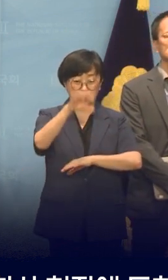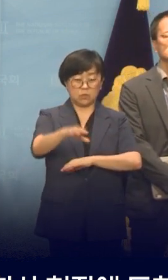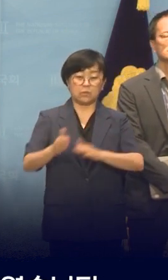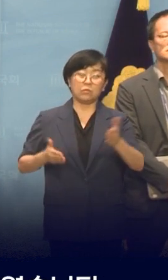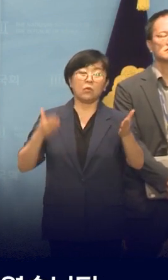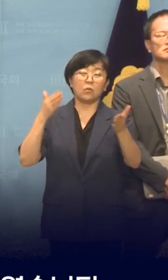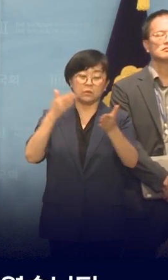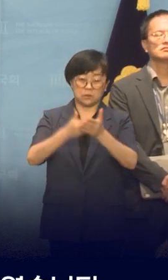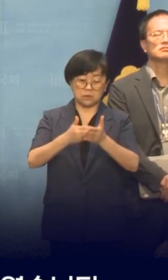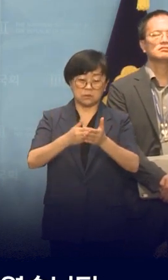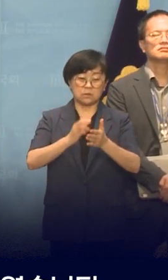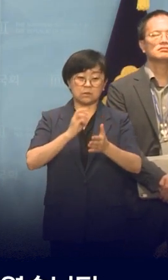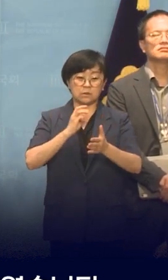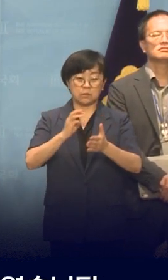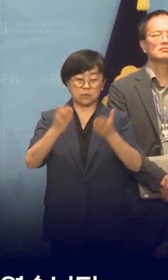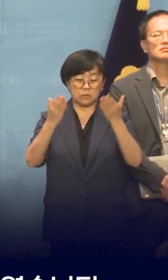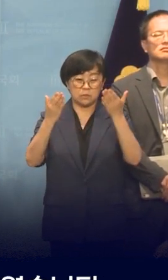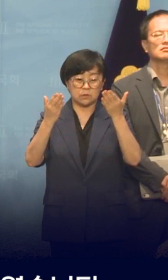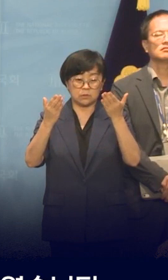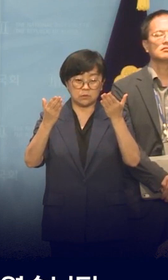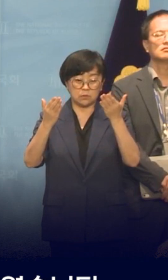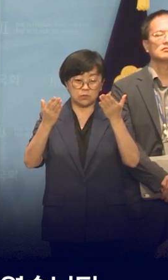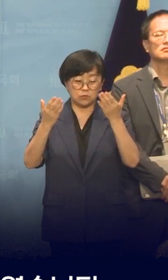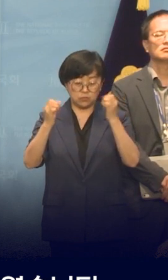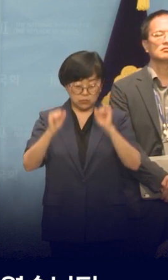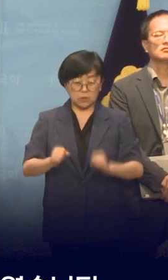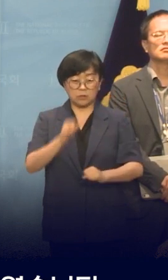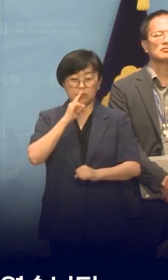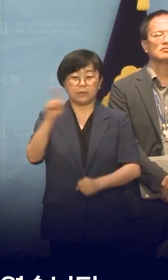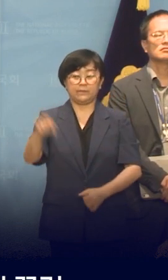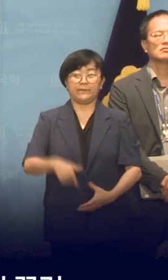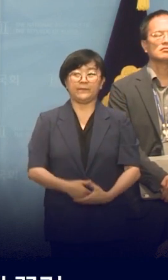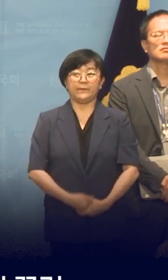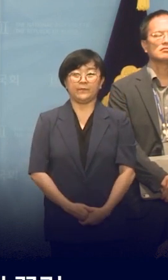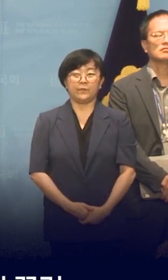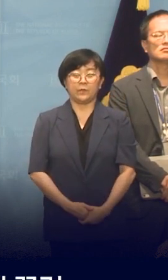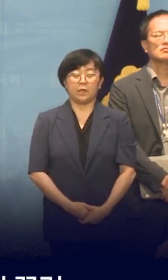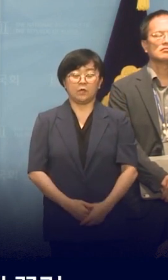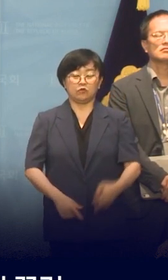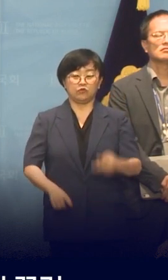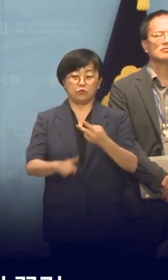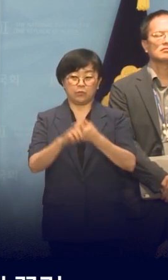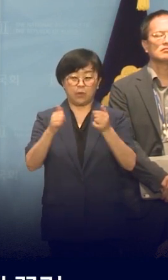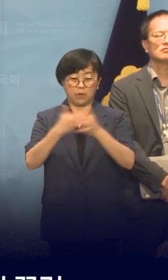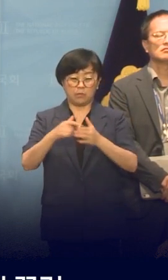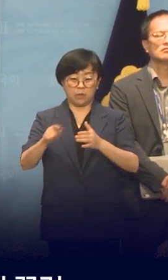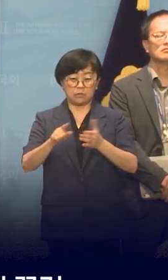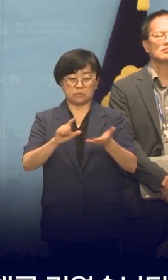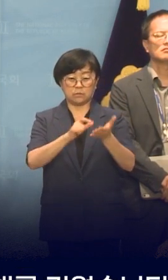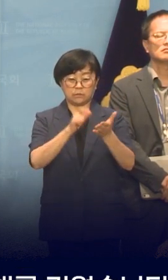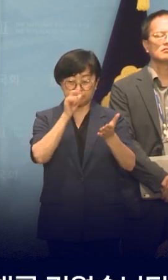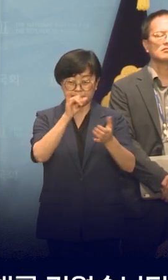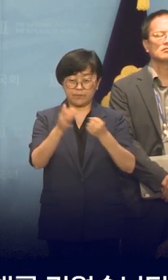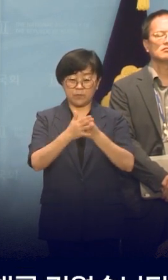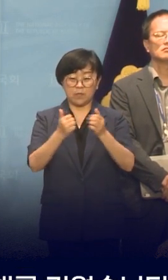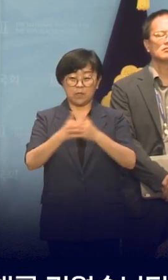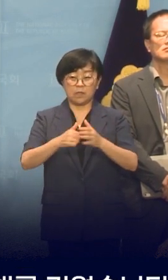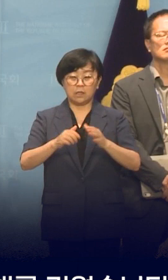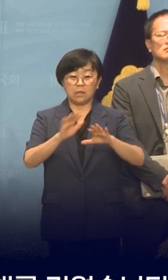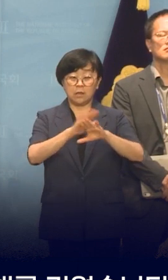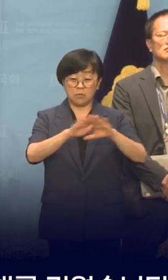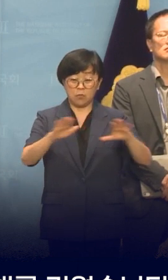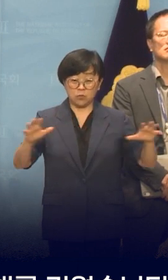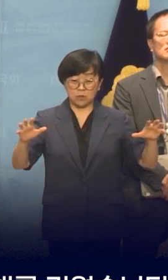현장에 도착해 30여분 머물다 온 것이 전부였습니다 중수분과 중대본을 적시에 꾸려 총력